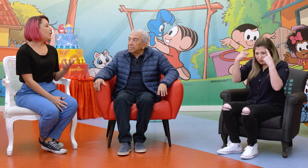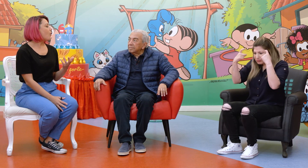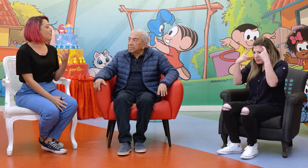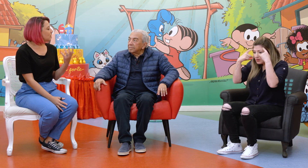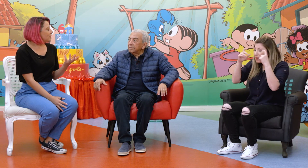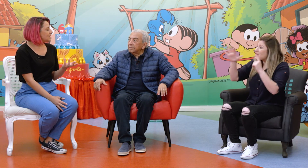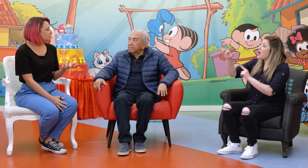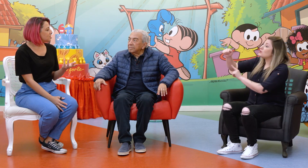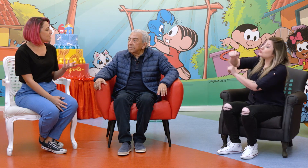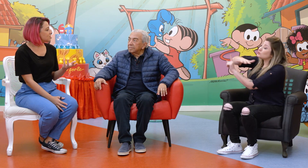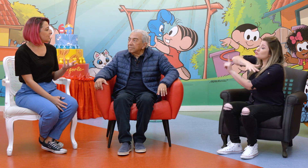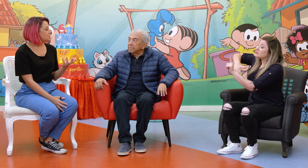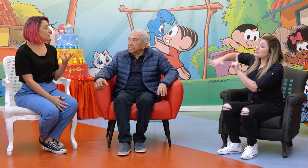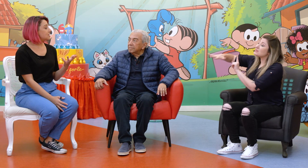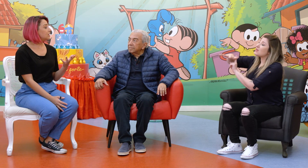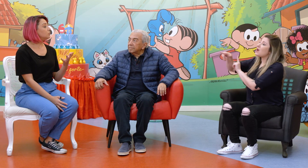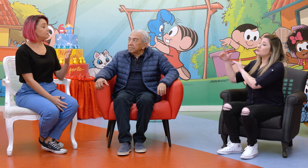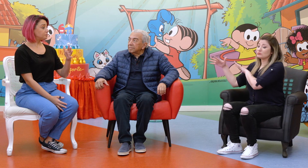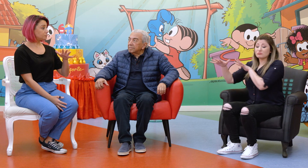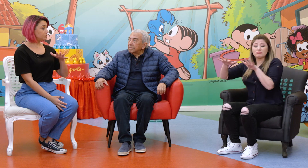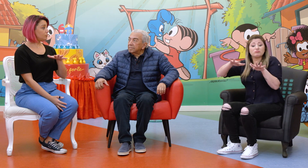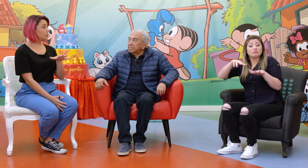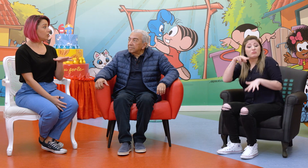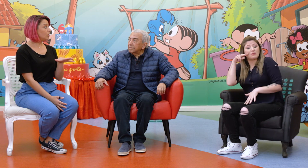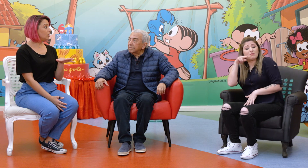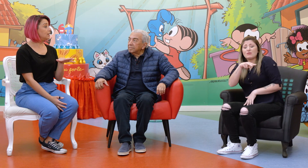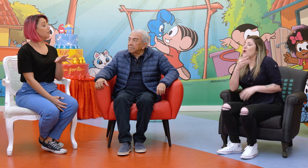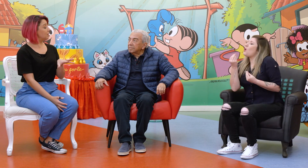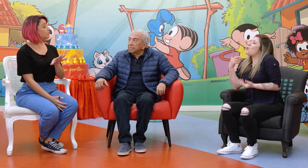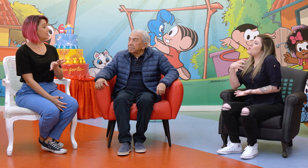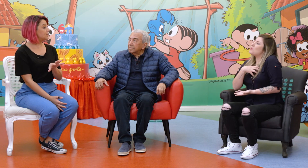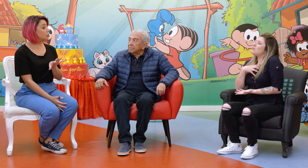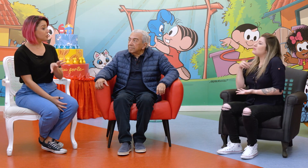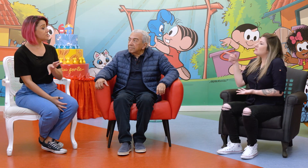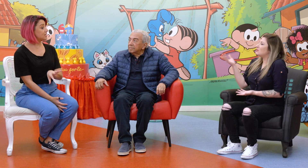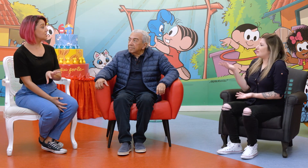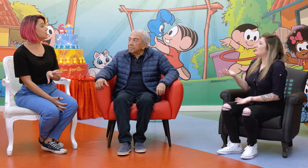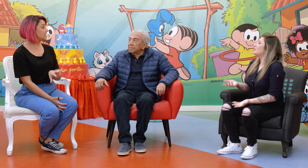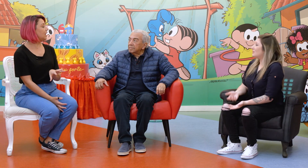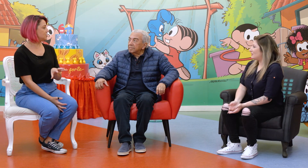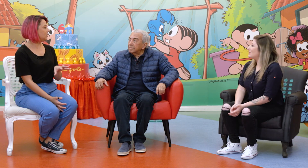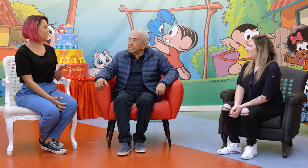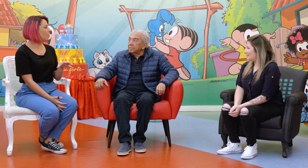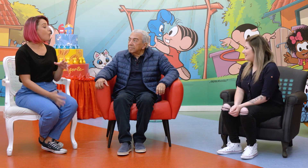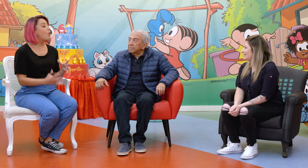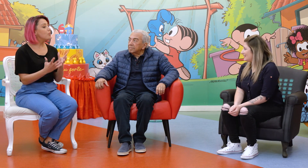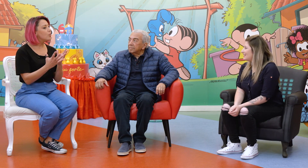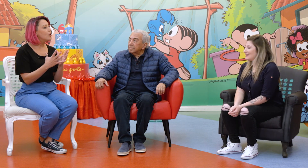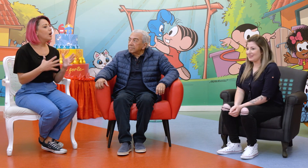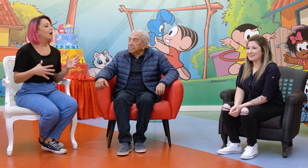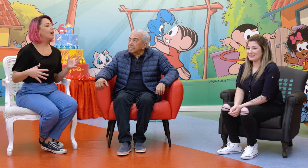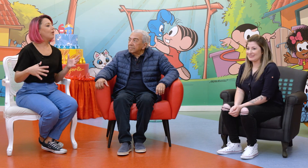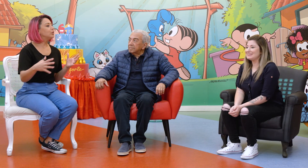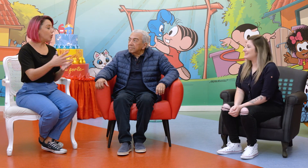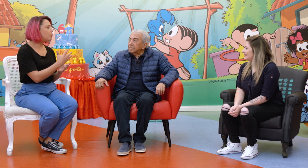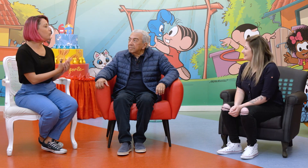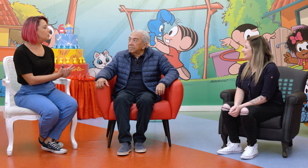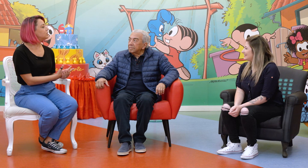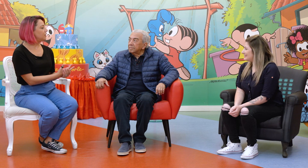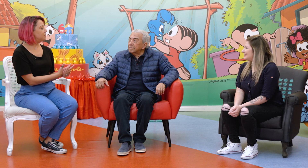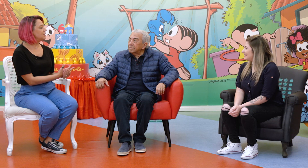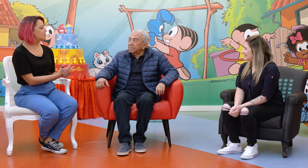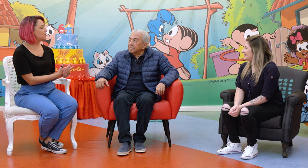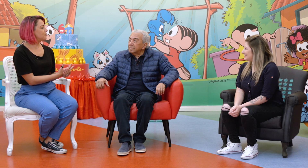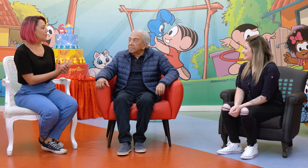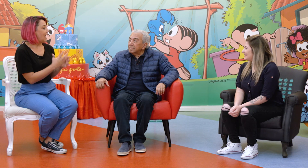visual. Como é que é esse processo de criação, pensando e também pensando no ponto de vista da sociedade, né? Como o teu